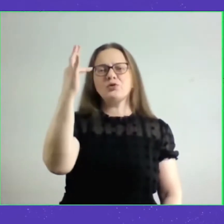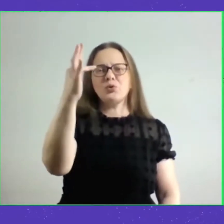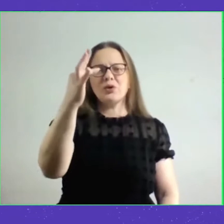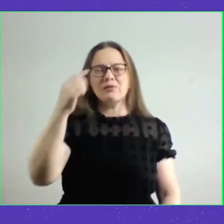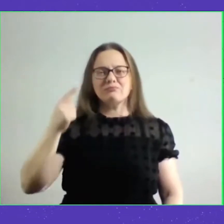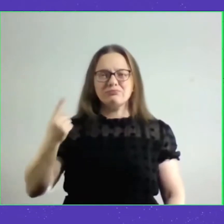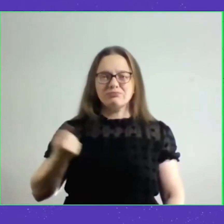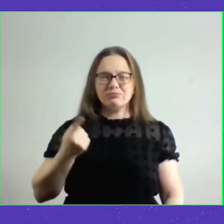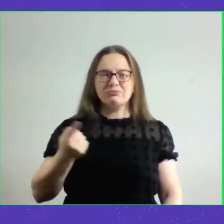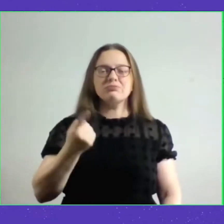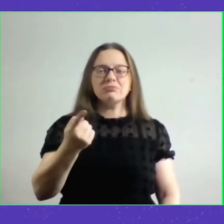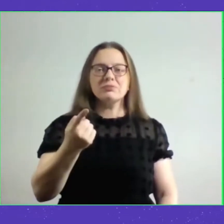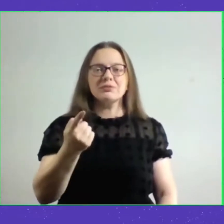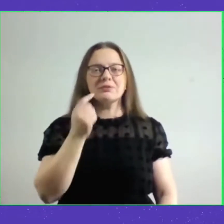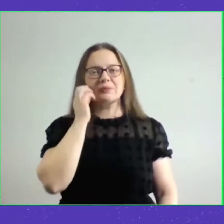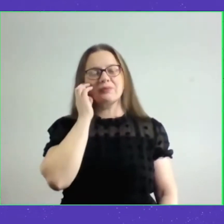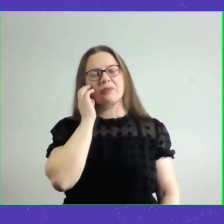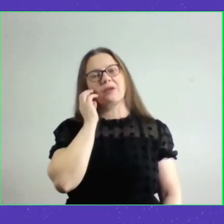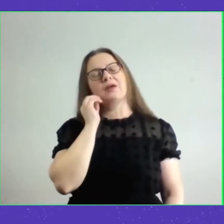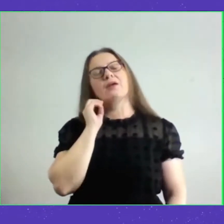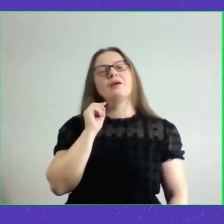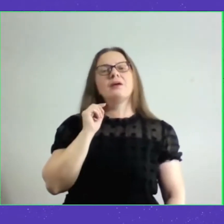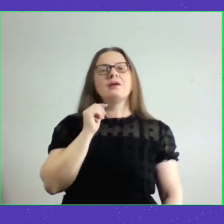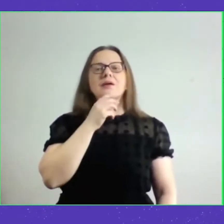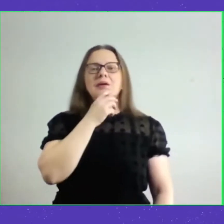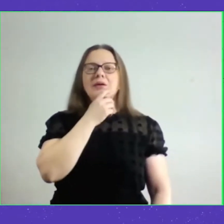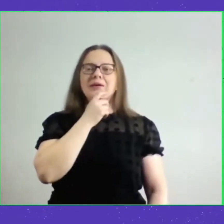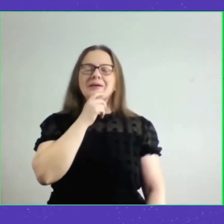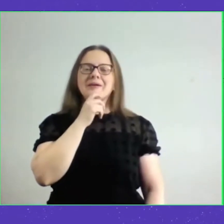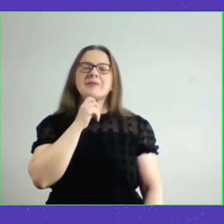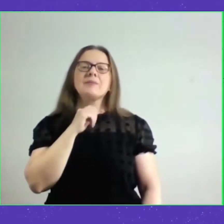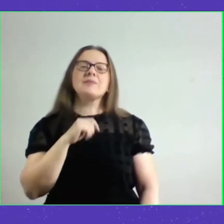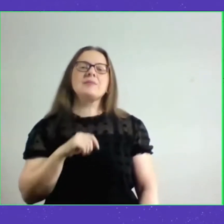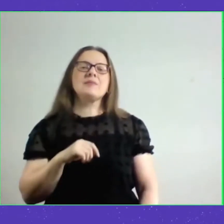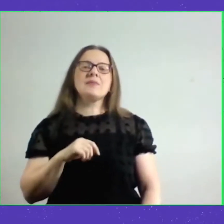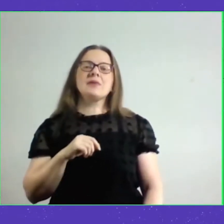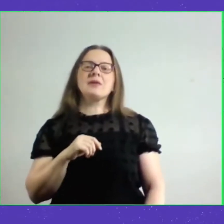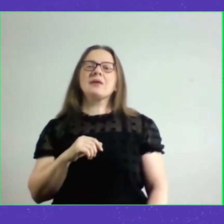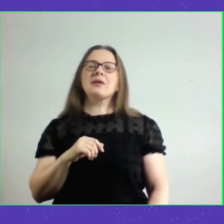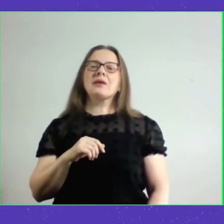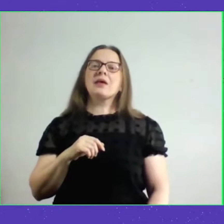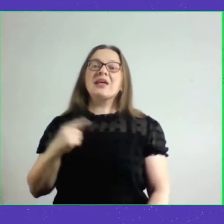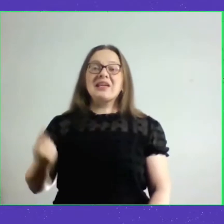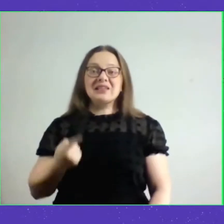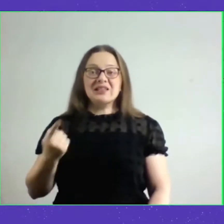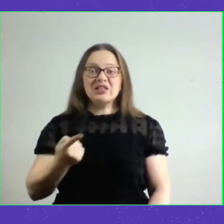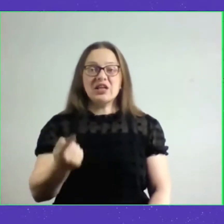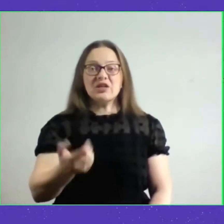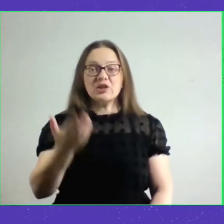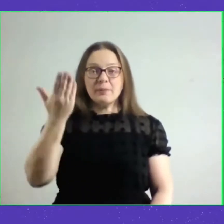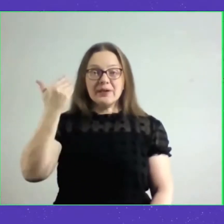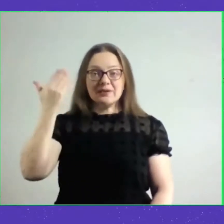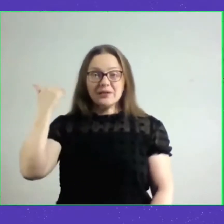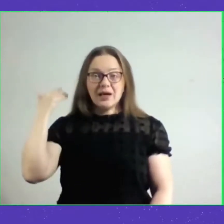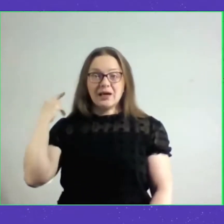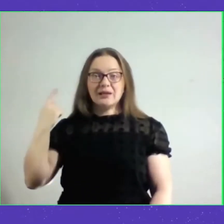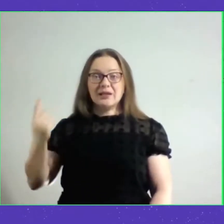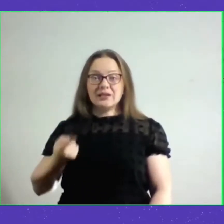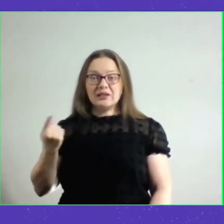A abrangência do reino de Deus vai da eternidade passada até a eternidade